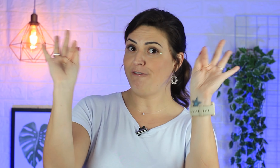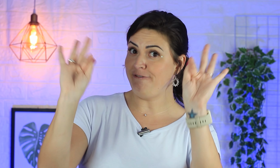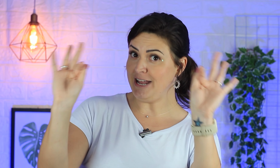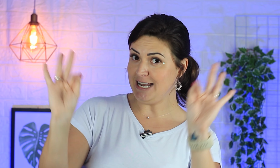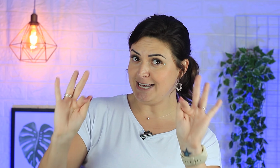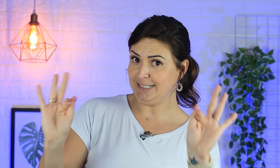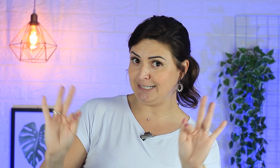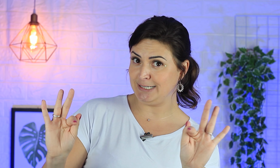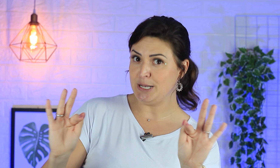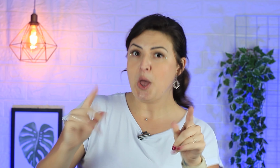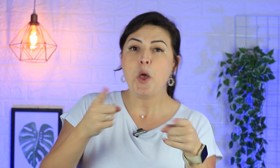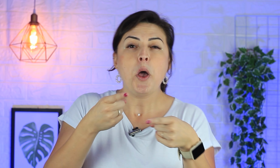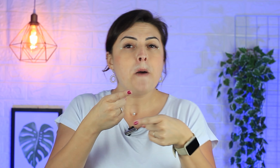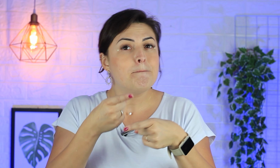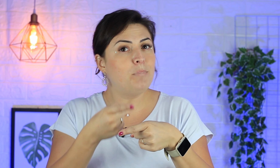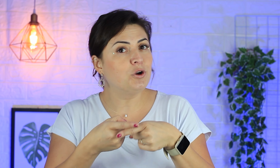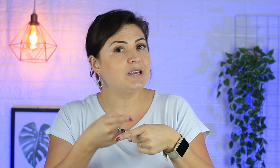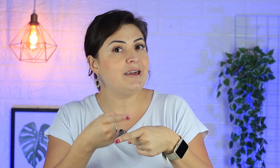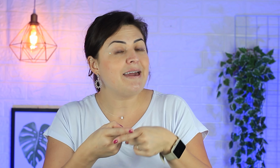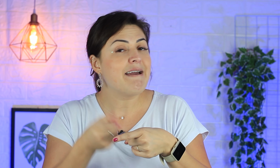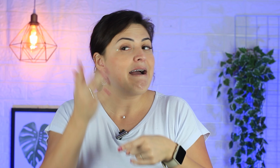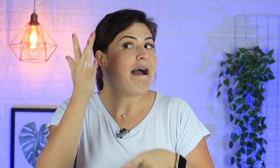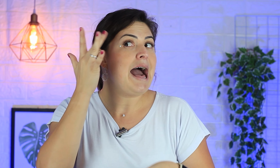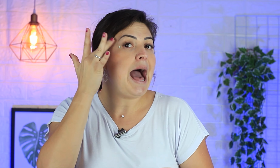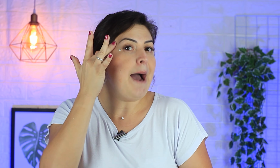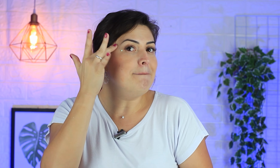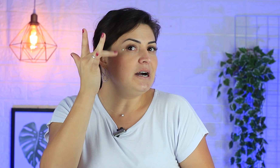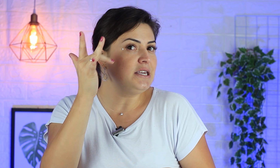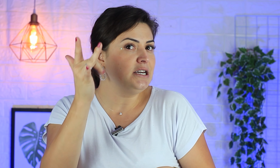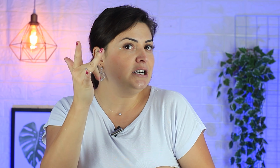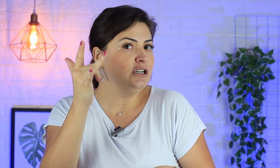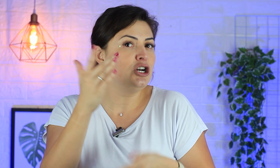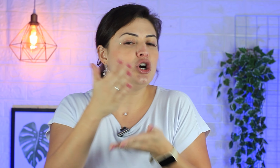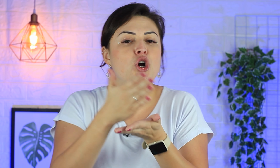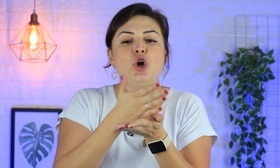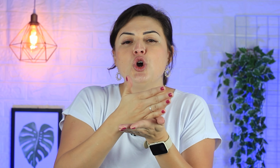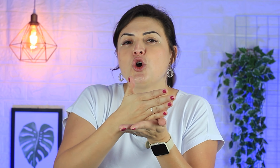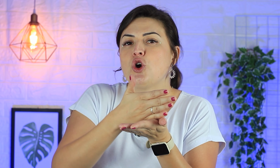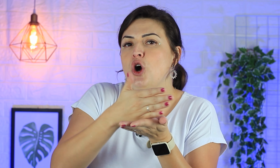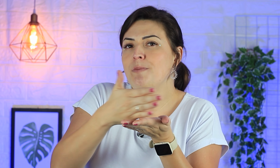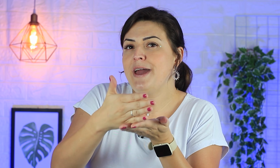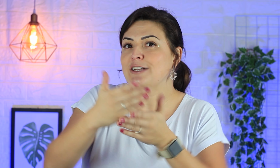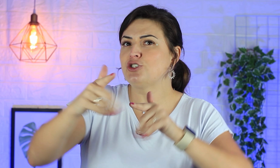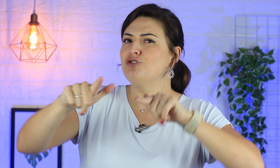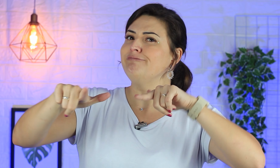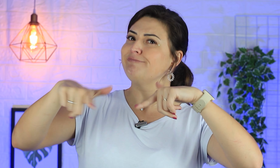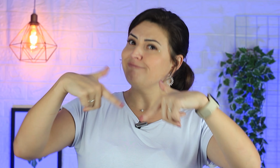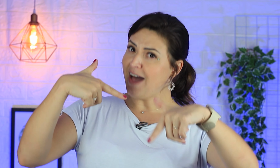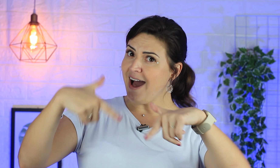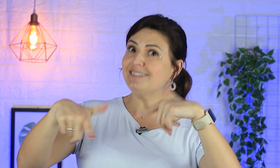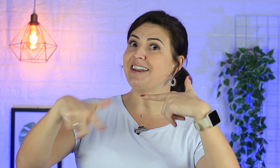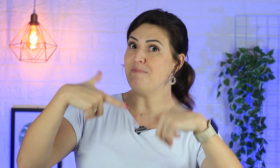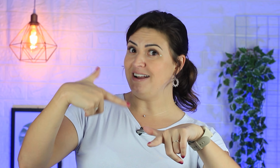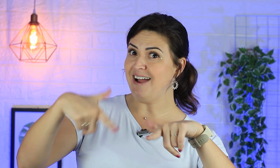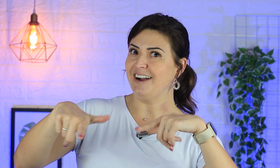Eu feliz porque amanhã começo a trabalhar.